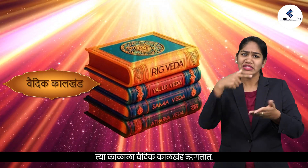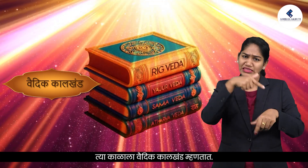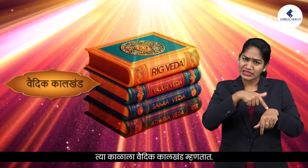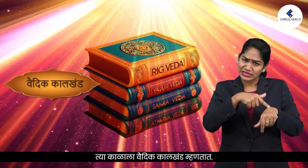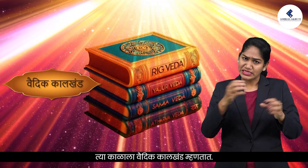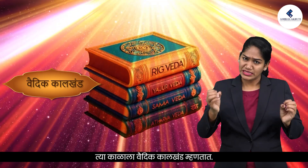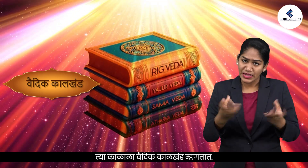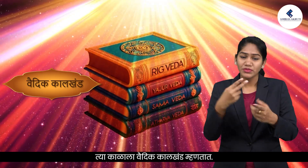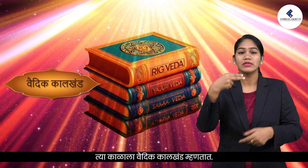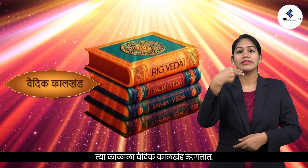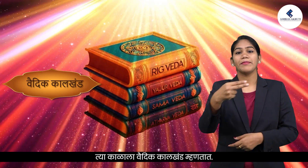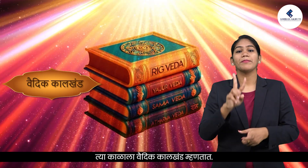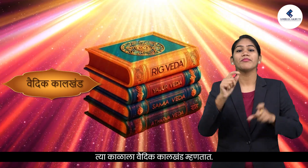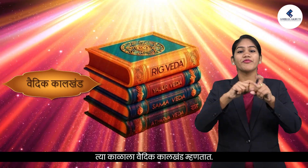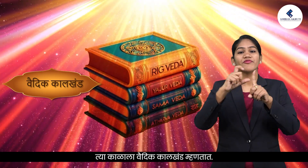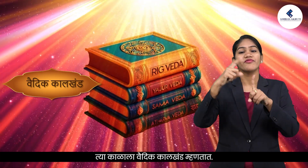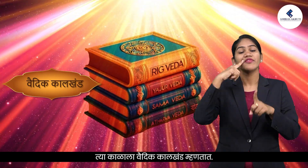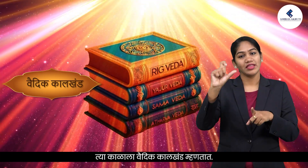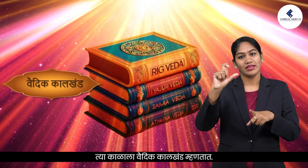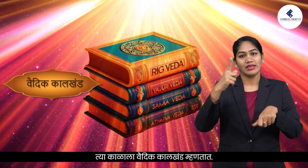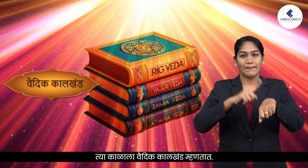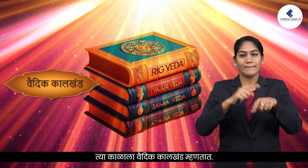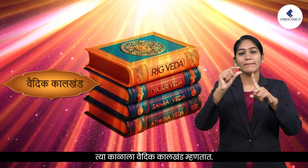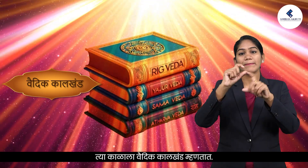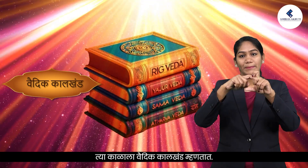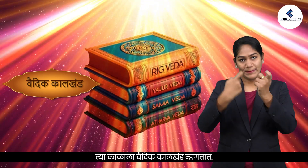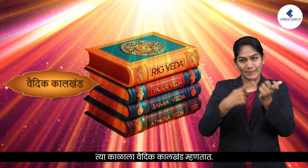त्या काळाला वैदिक कालखंड म्हणतात.